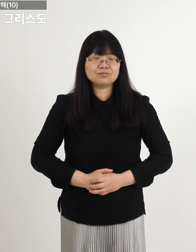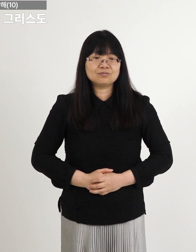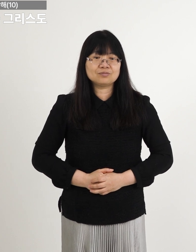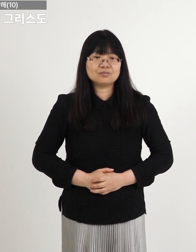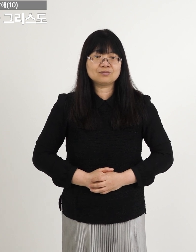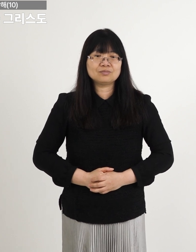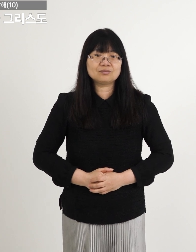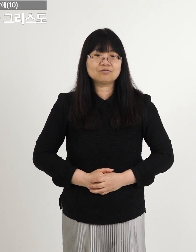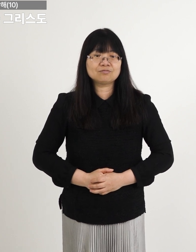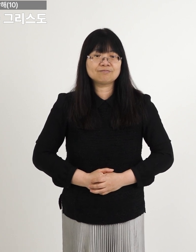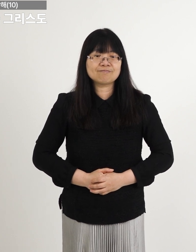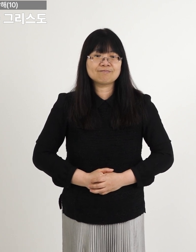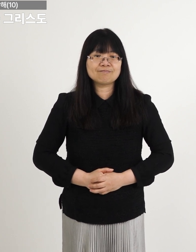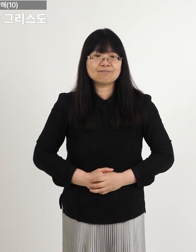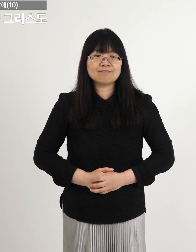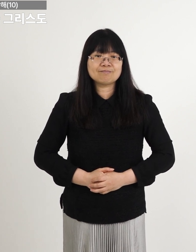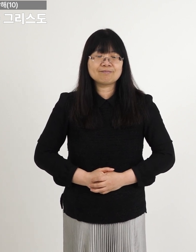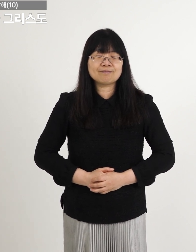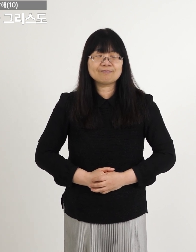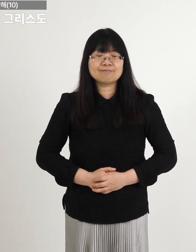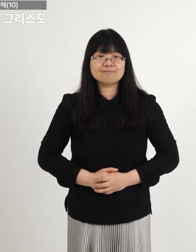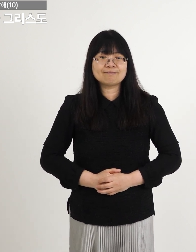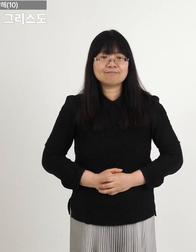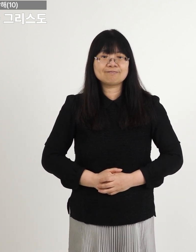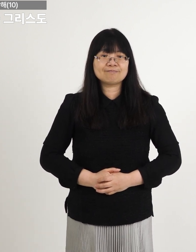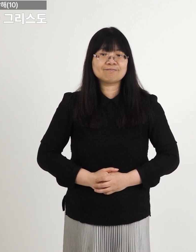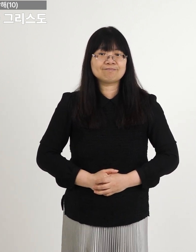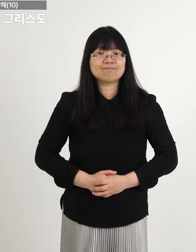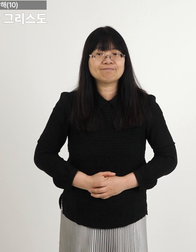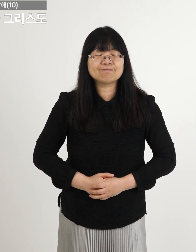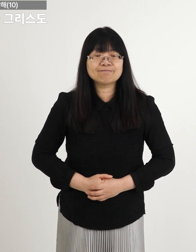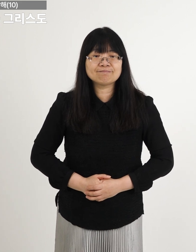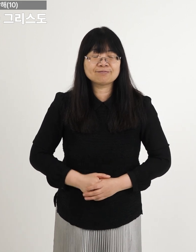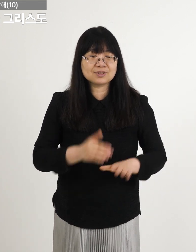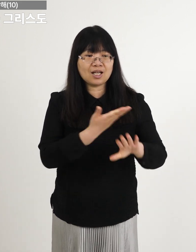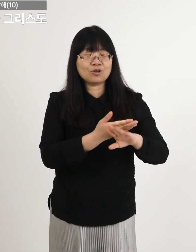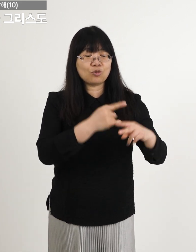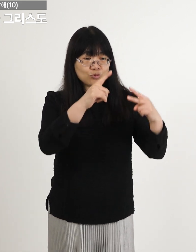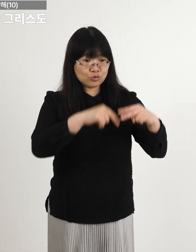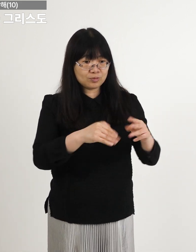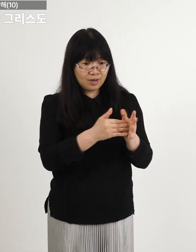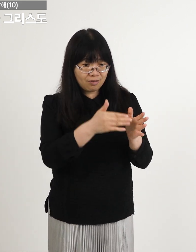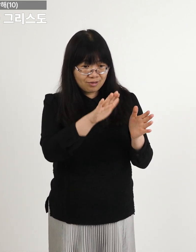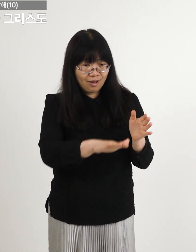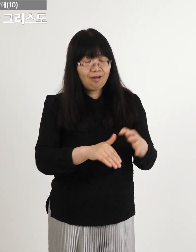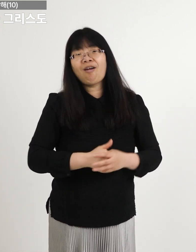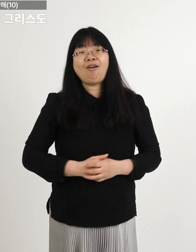그러고 보면 왜 다른 건 다 2배인데